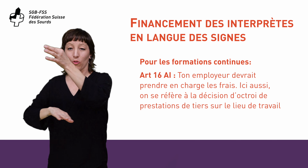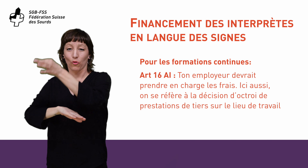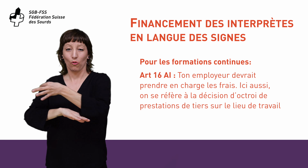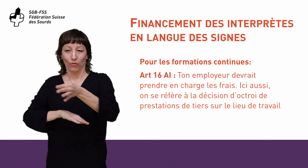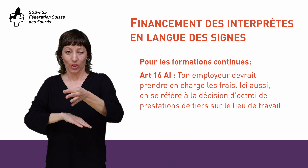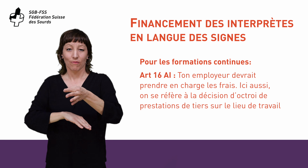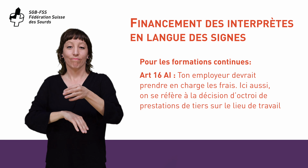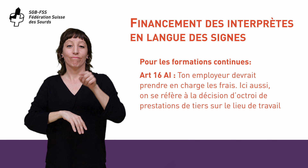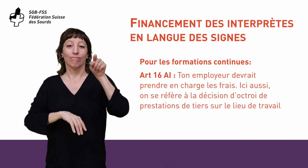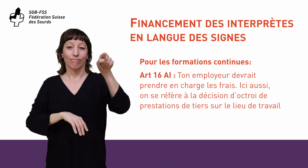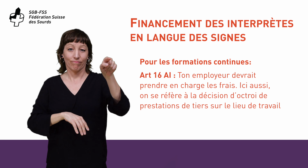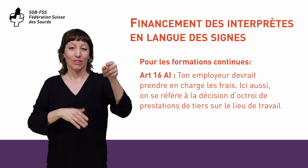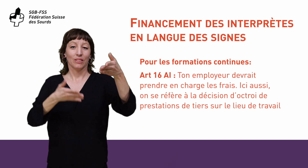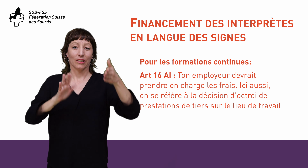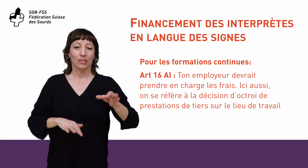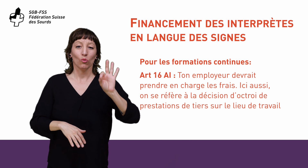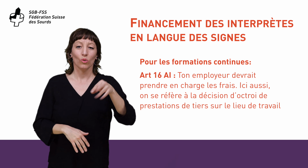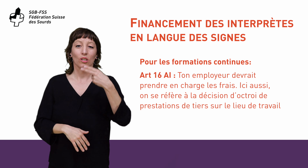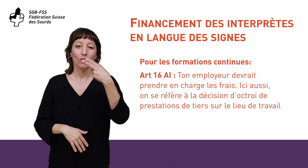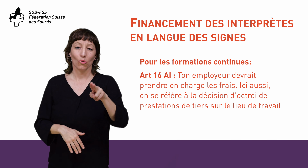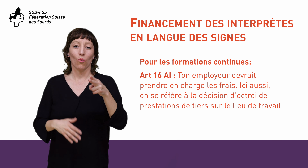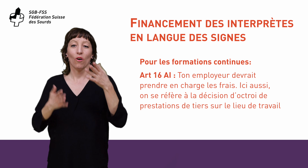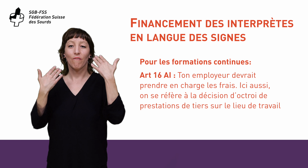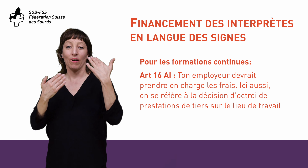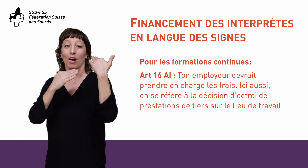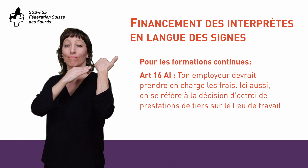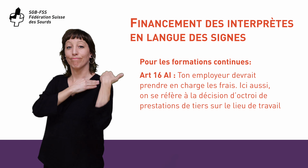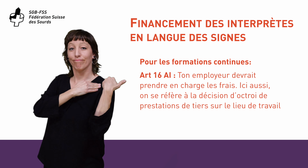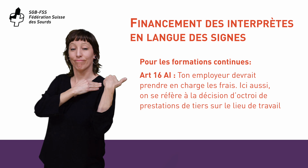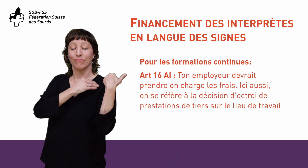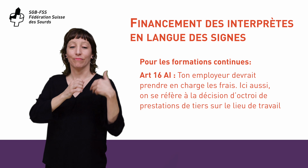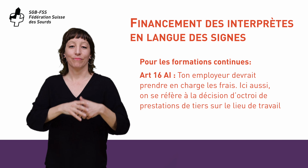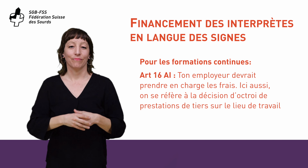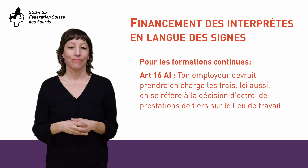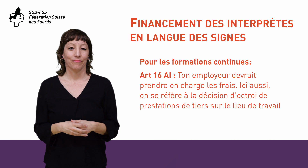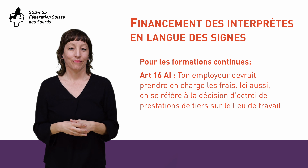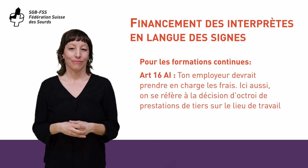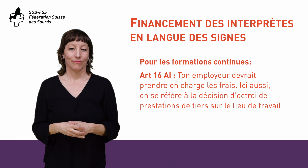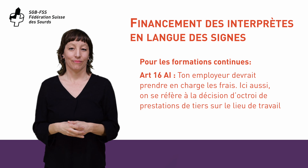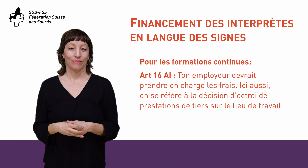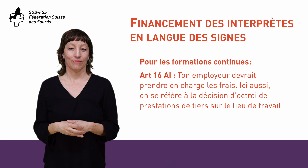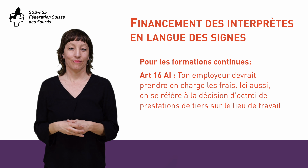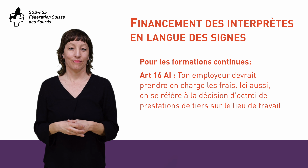ces interventions. L'AI demande toutefois un devis à Procom et décide